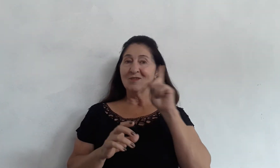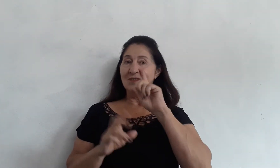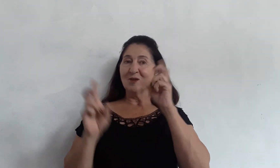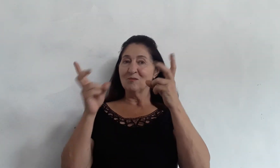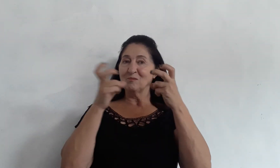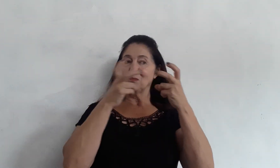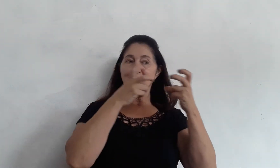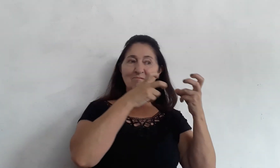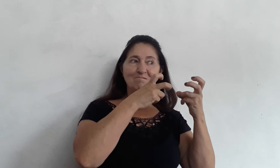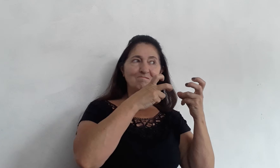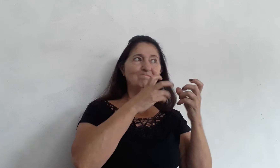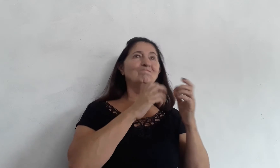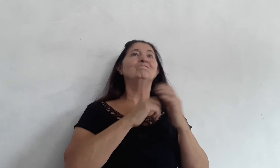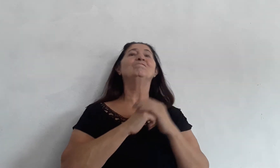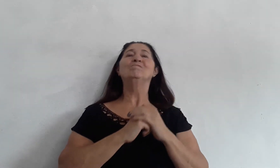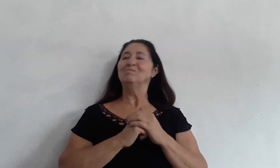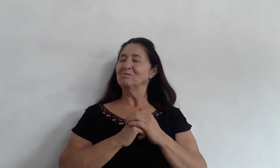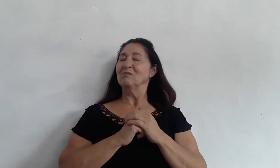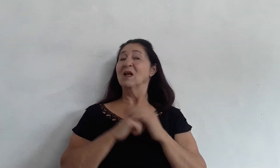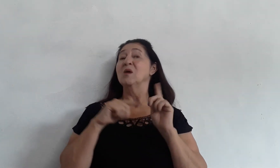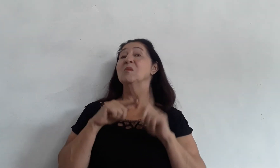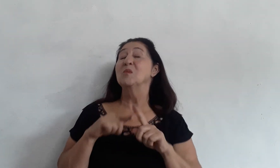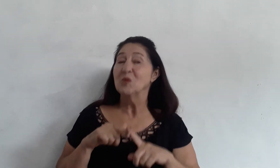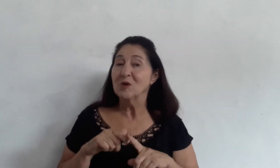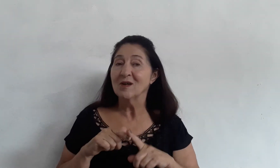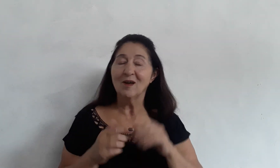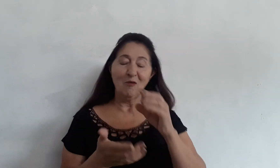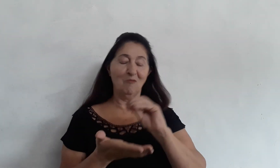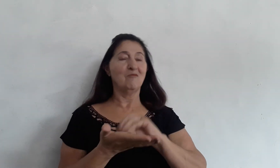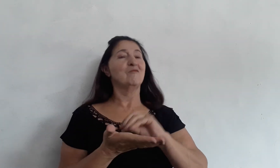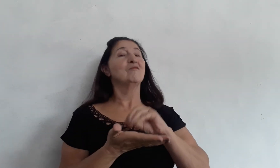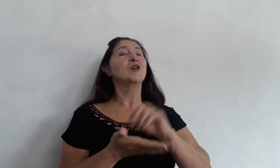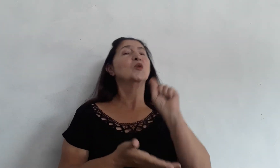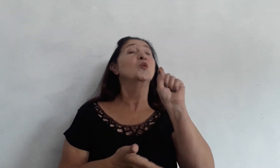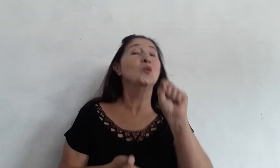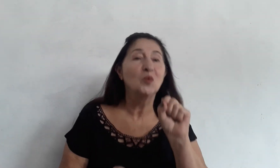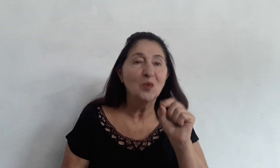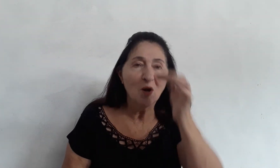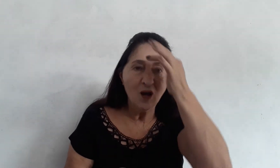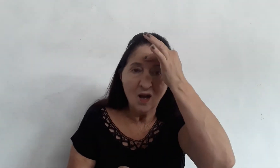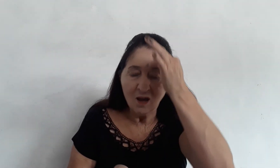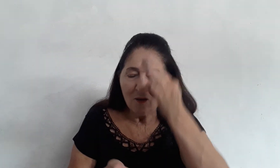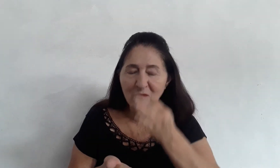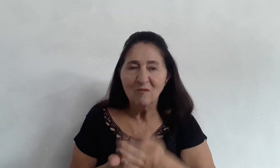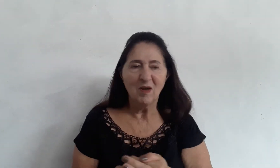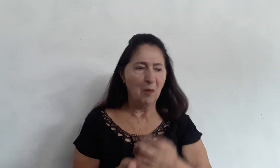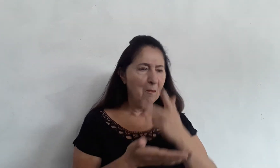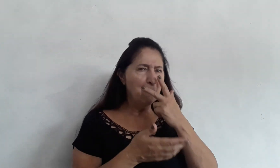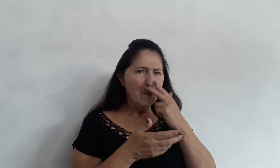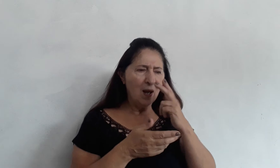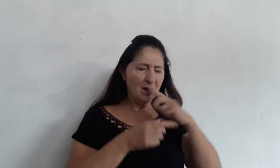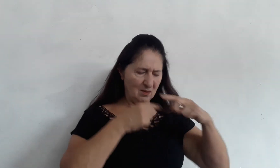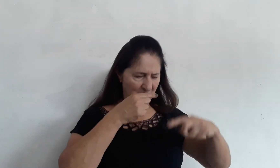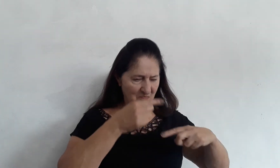não percebe? Porque nos falta fé. Ó geração incrédula, até